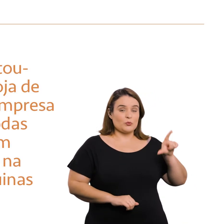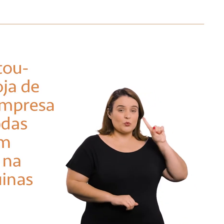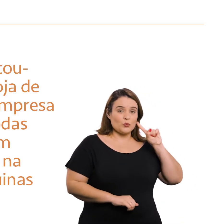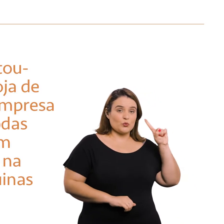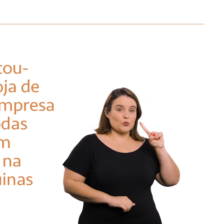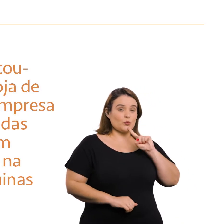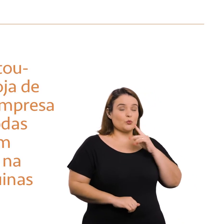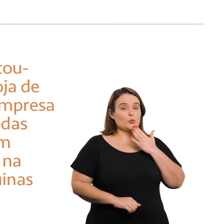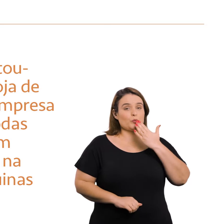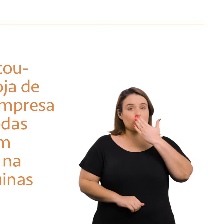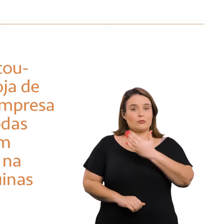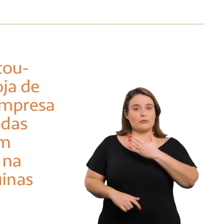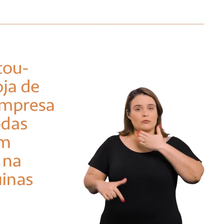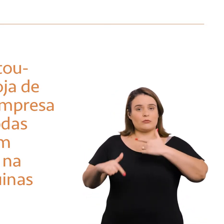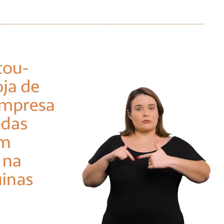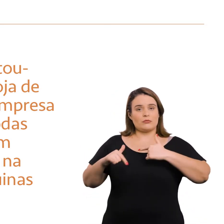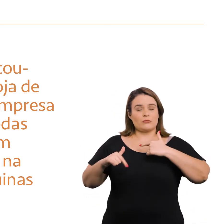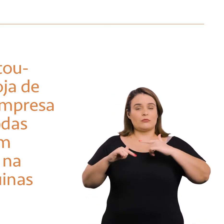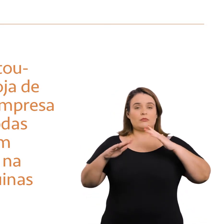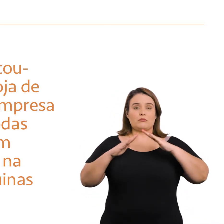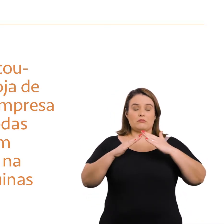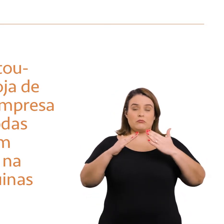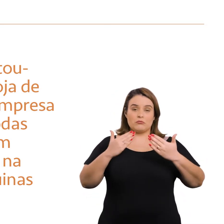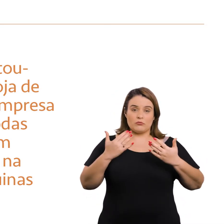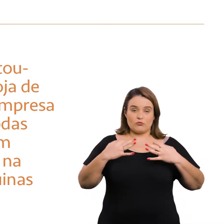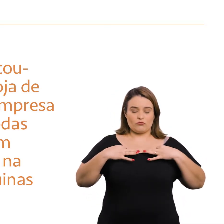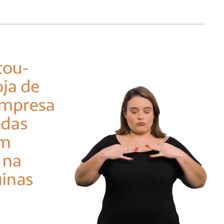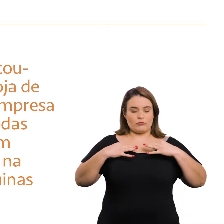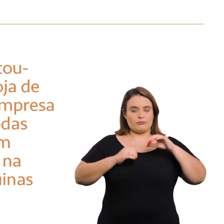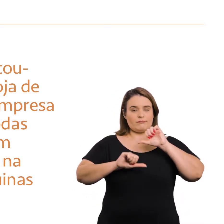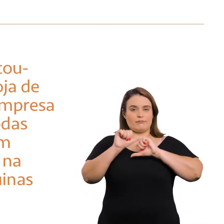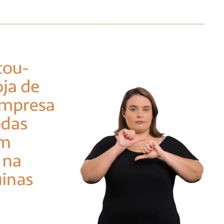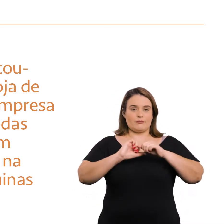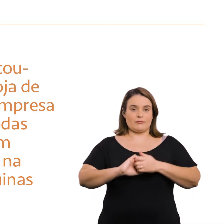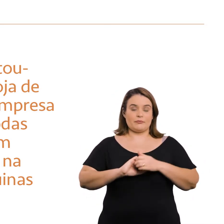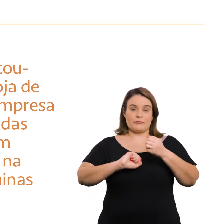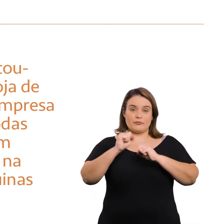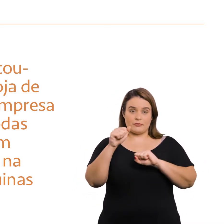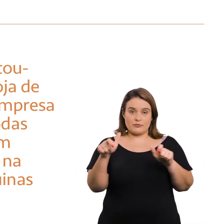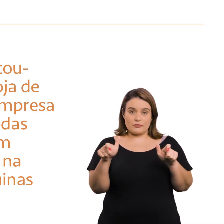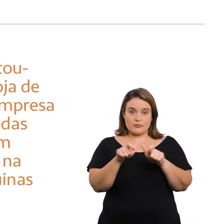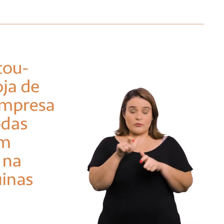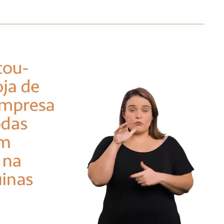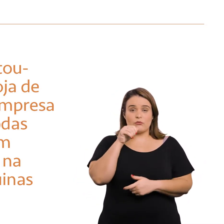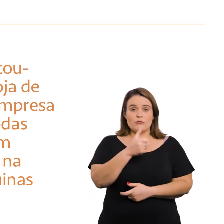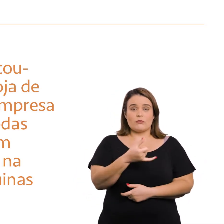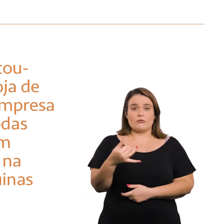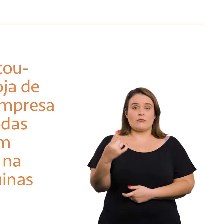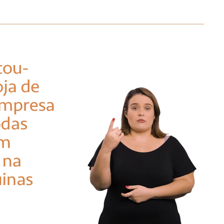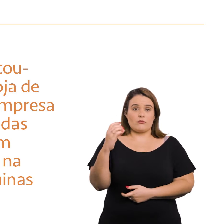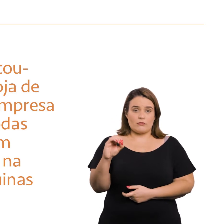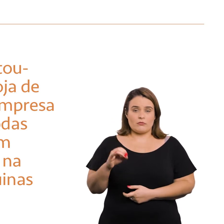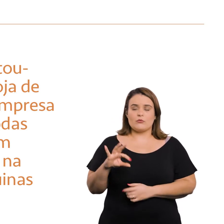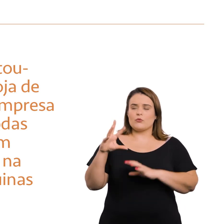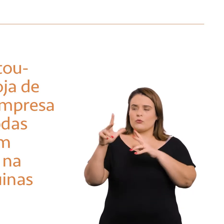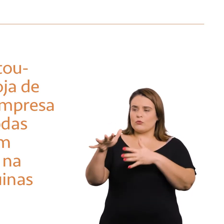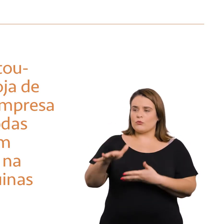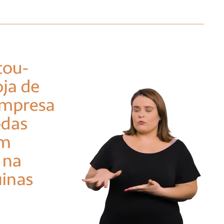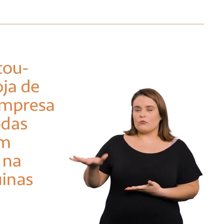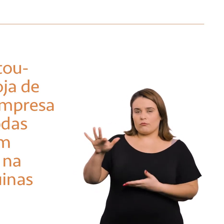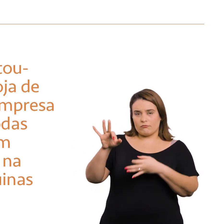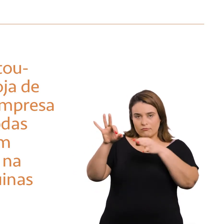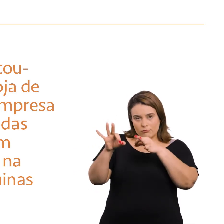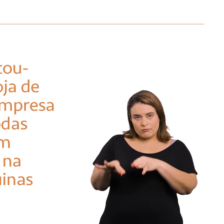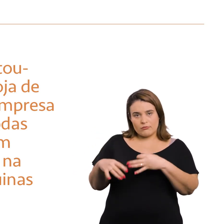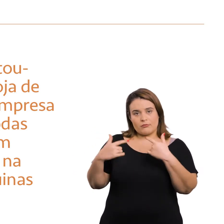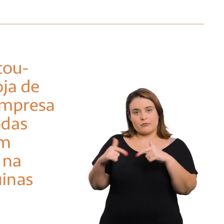e candidatou-se a um emprego em uma loja de reforma de roupas. É uma empresa pequena com 10 pessoas, todas designadas